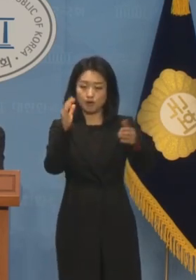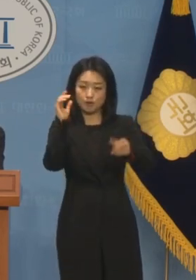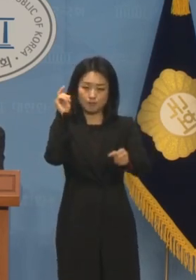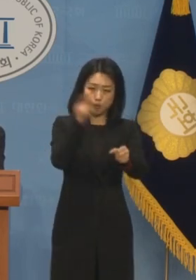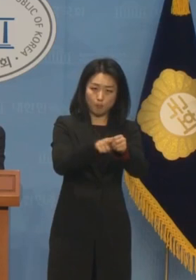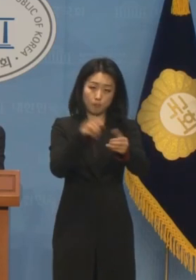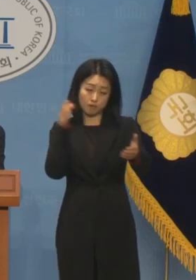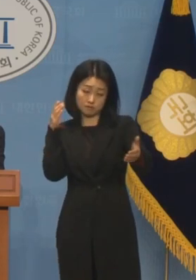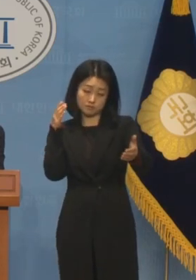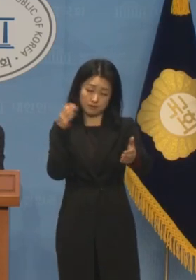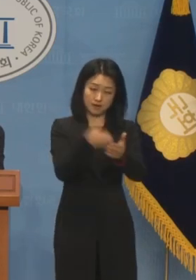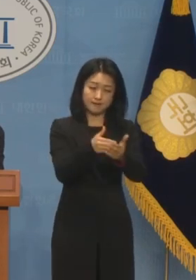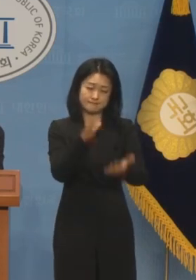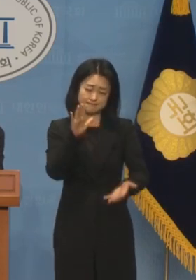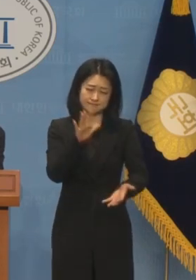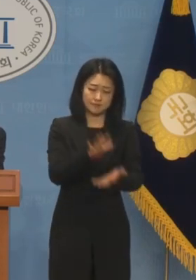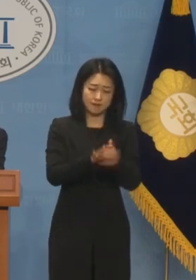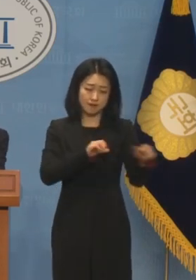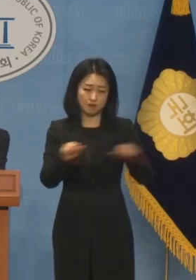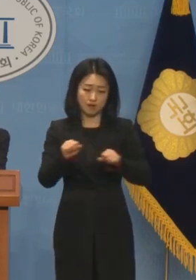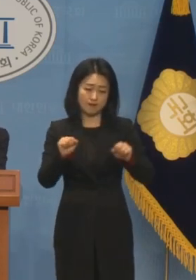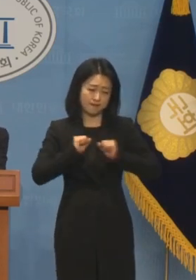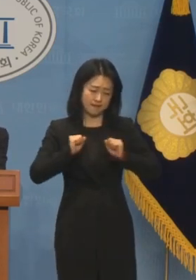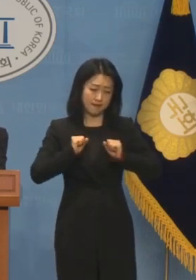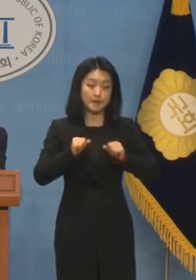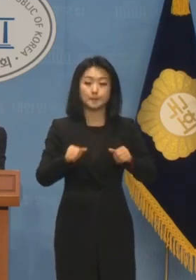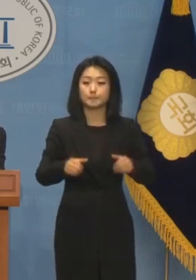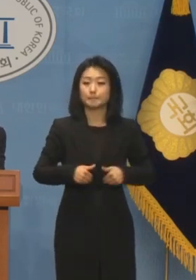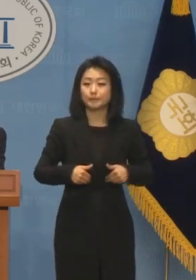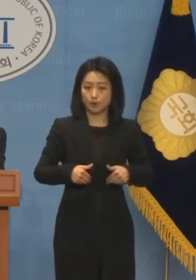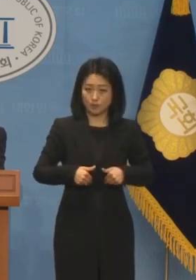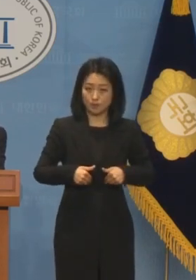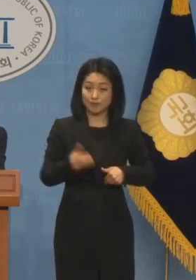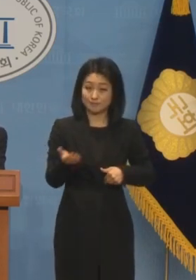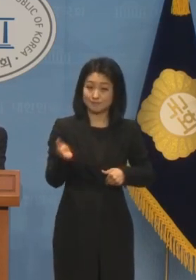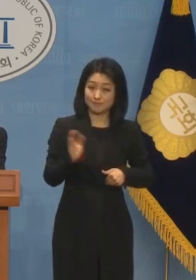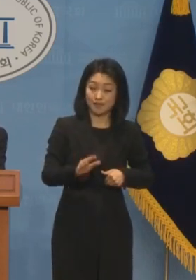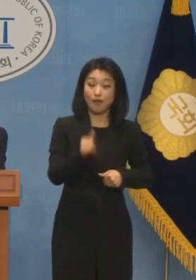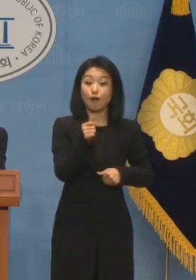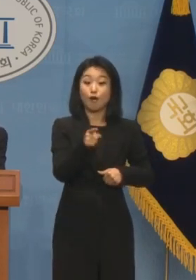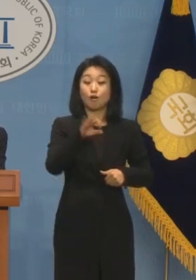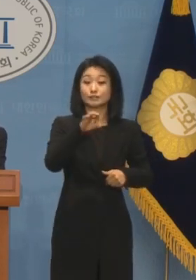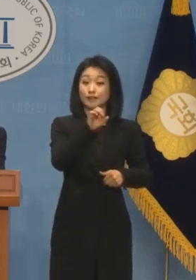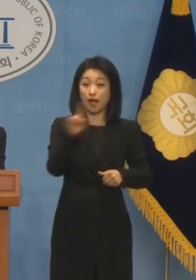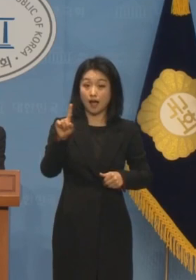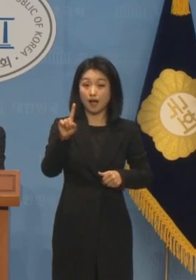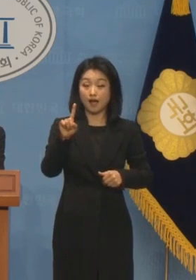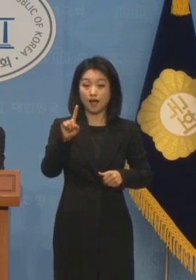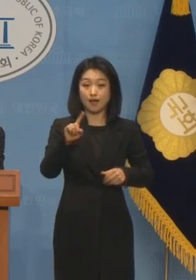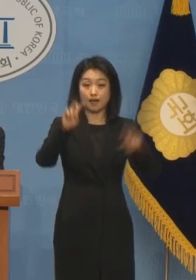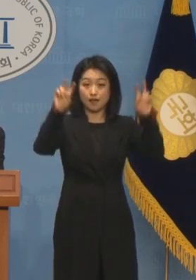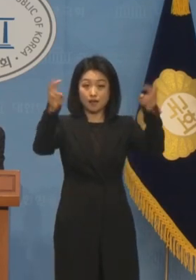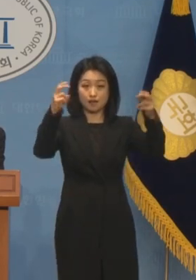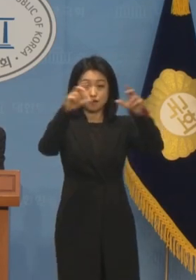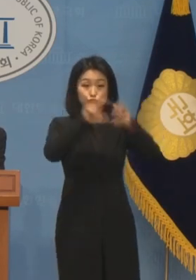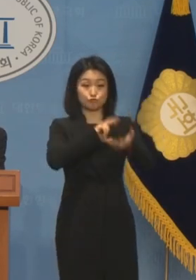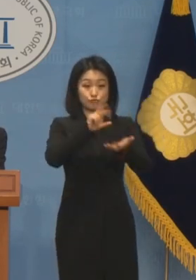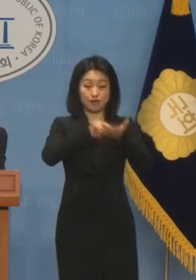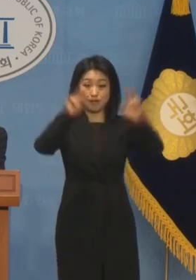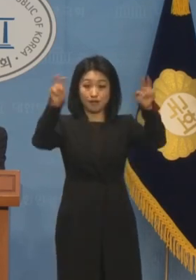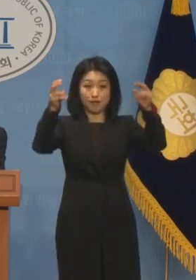달성하기 위한 열정이 있어야 합니다. 그런데 허은하 후보의 슬로건을